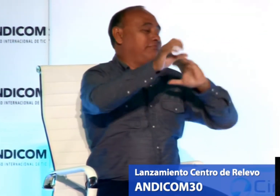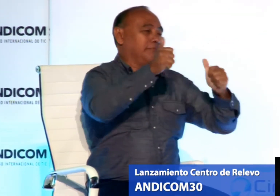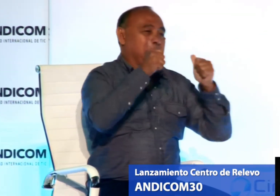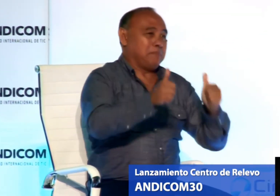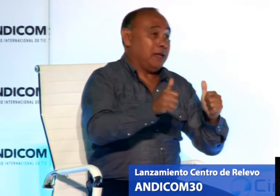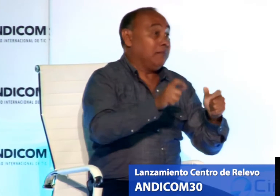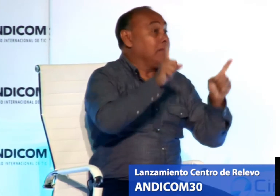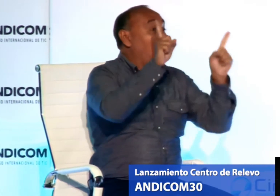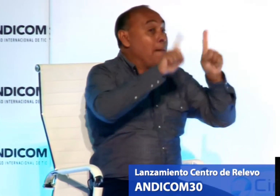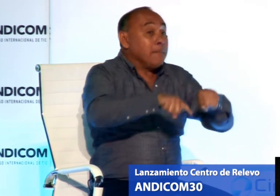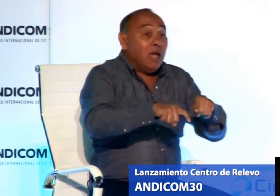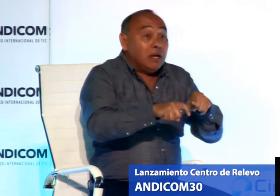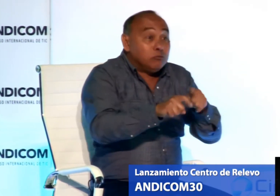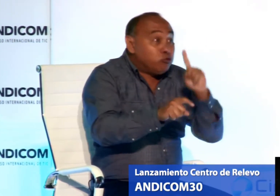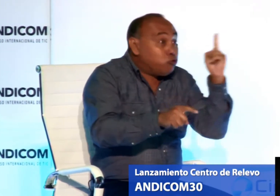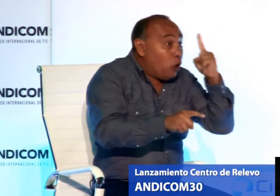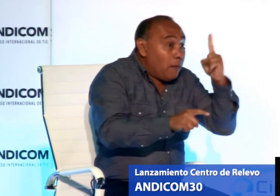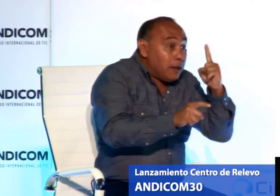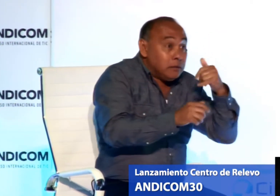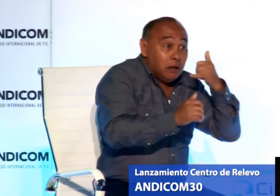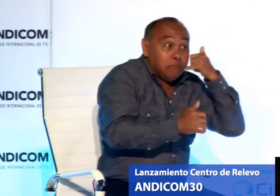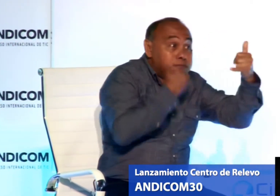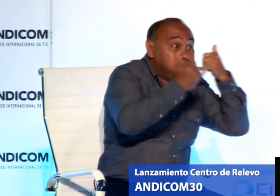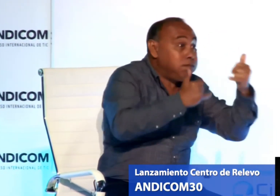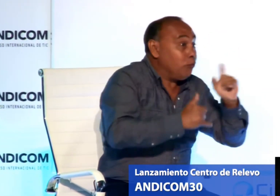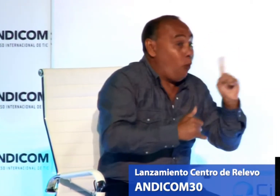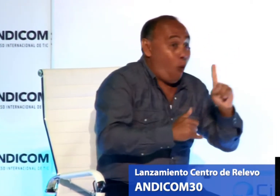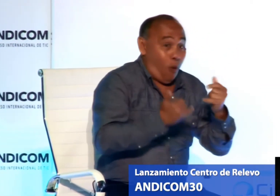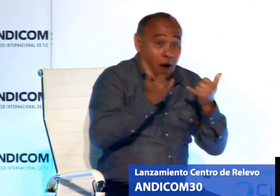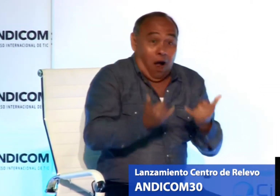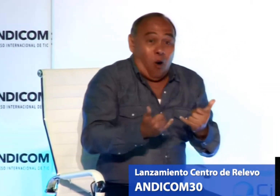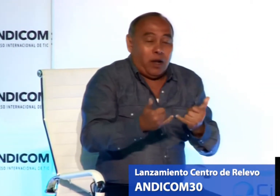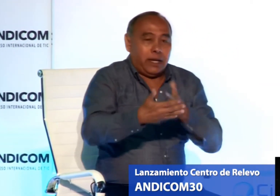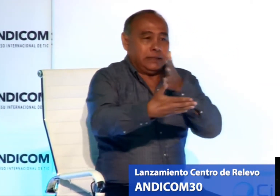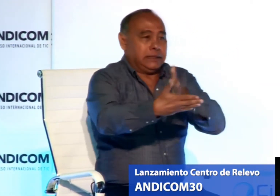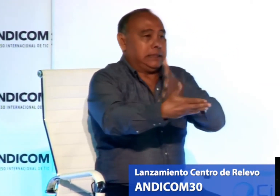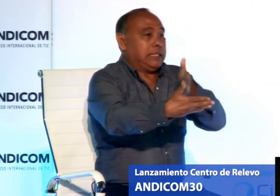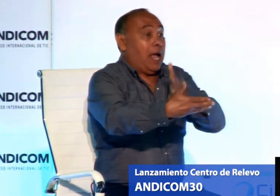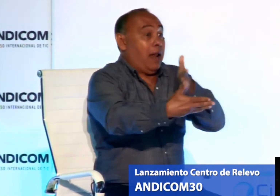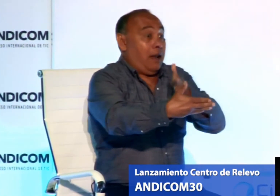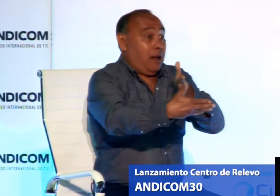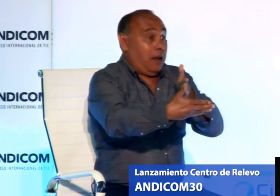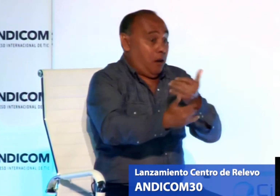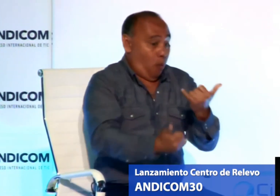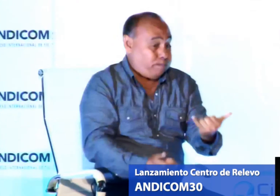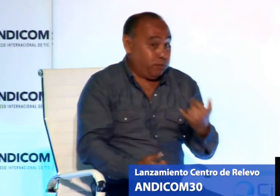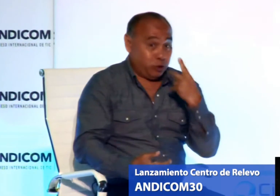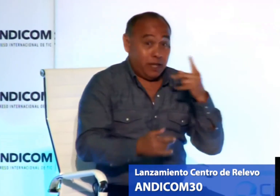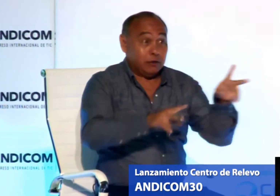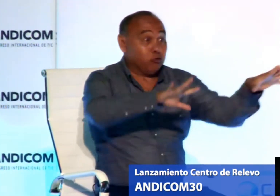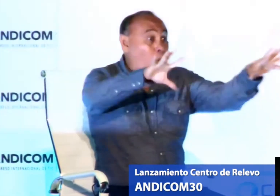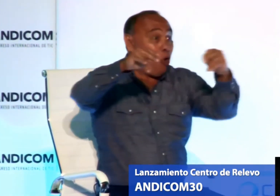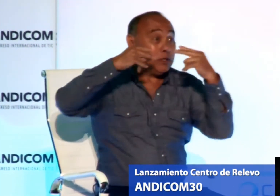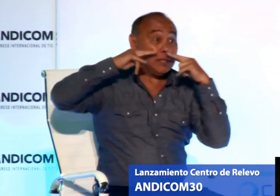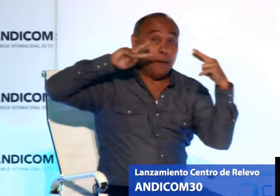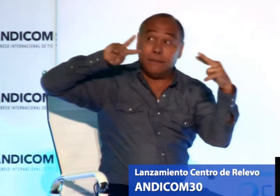dio. Nos permitió a nosotros tener accesibilidad a la comunicación. Pero el centro de relevo no se centra solamente en el relevo de